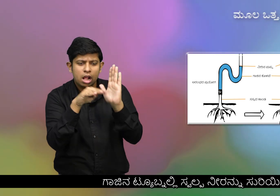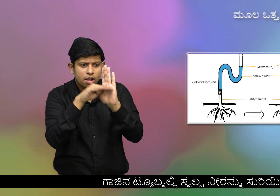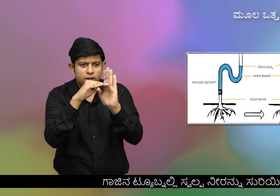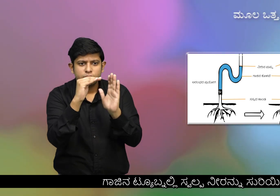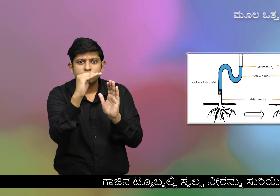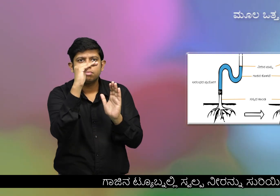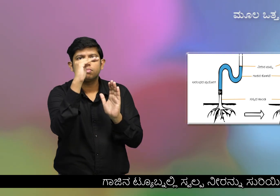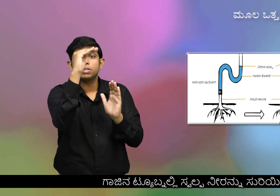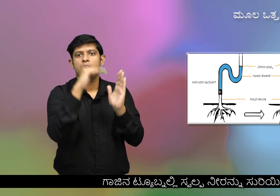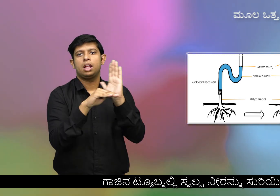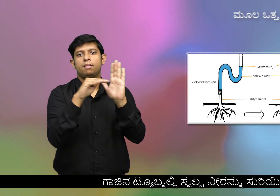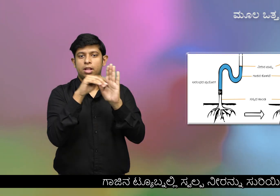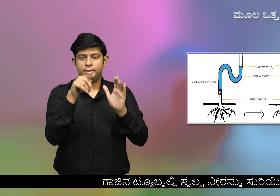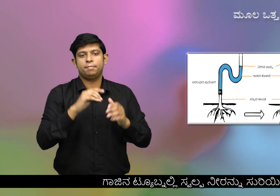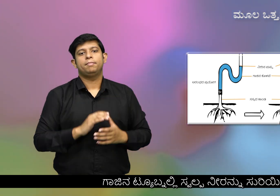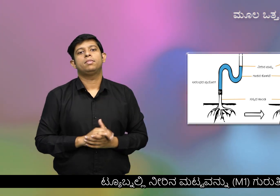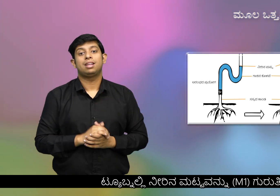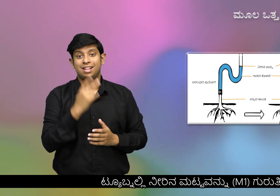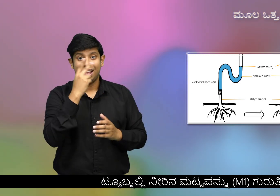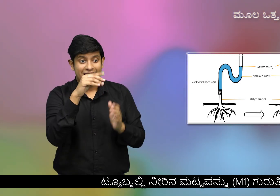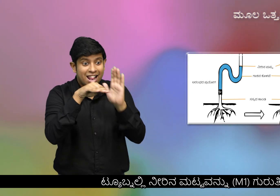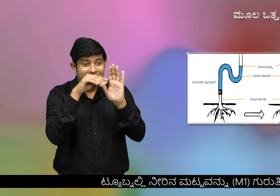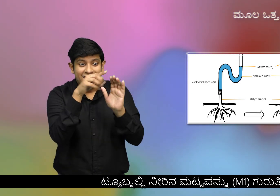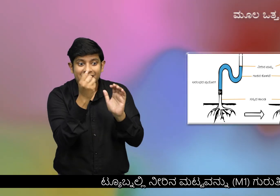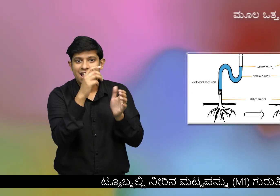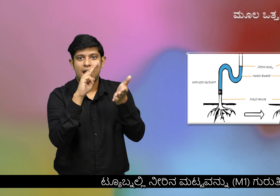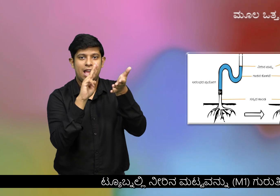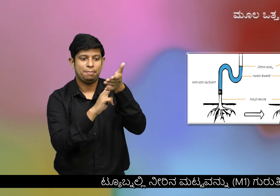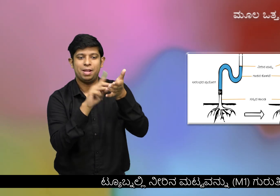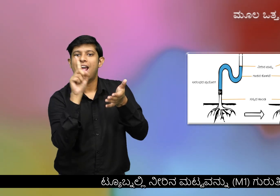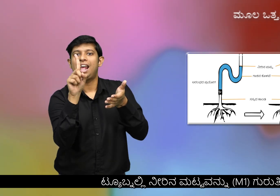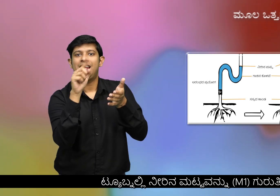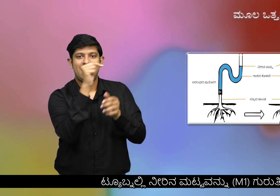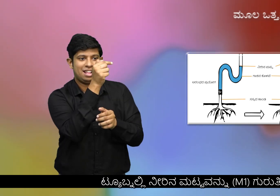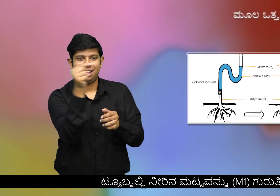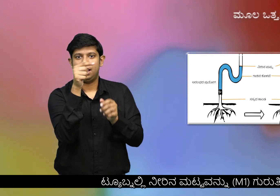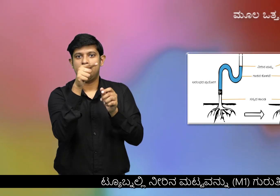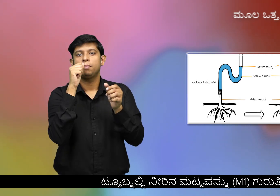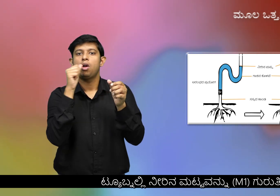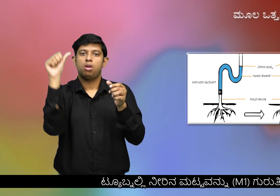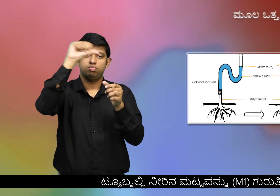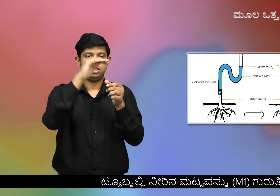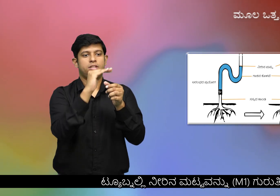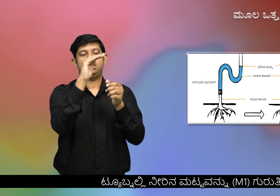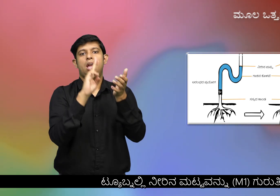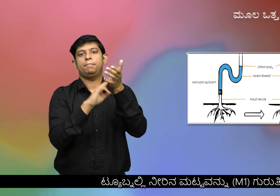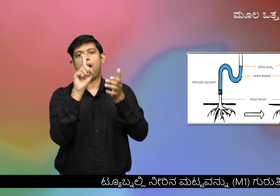ಸುರಿಯಿರಿ. ಟ್ಯೂಬ್ನಲ್ಲಿ ನೀರಿನ ಮಟ್ಟವನ್ನು M1 ಗುರುತಿಸಿ.